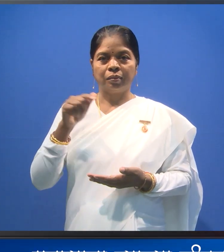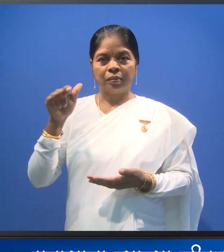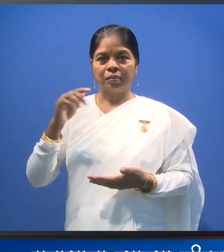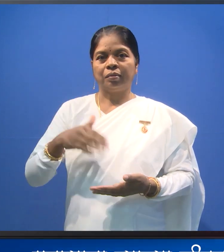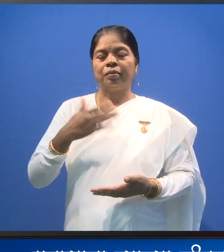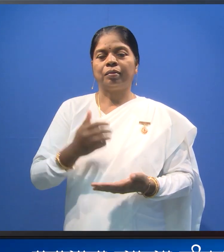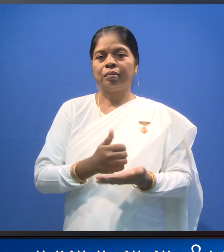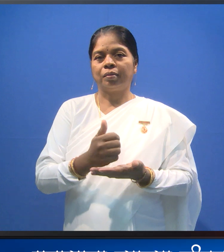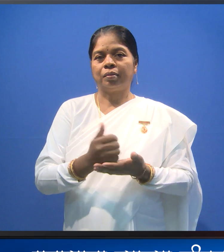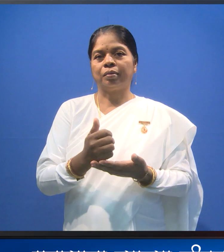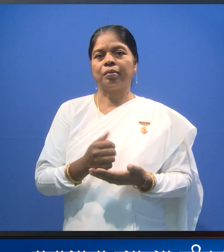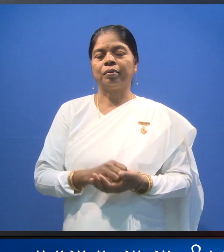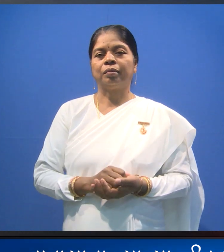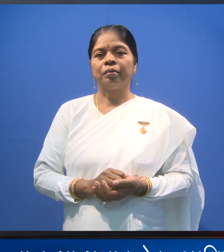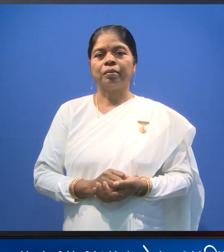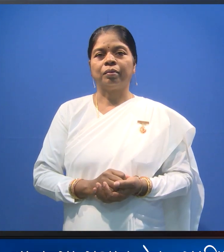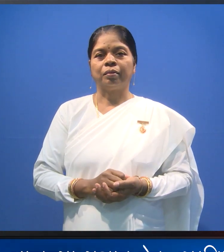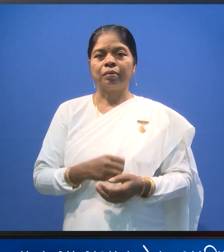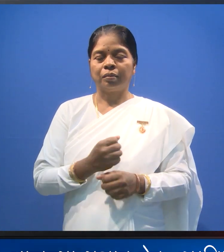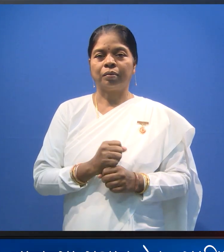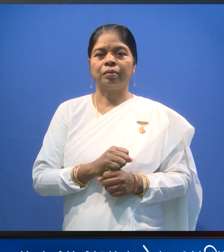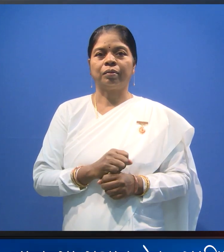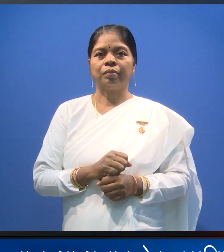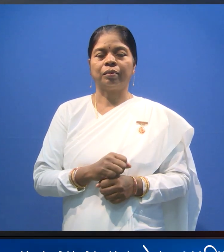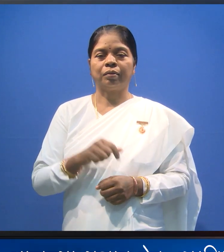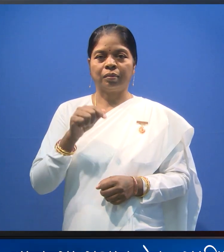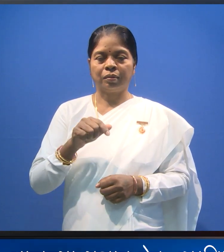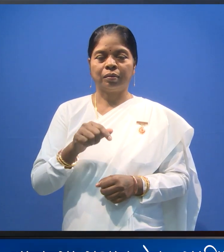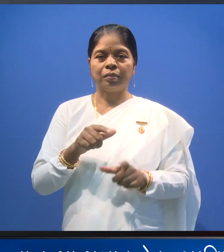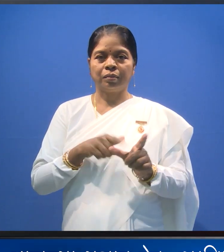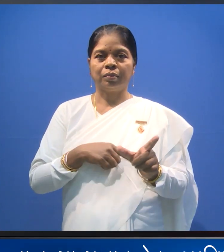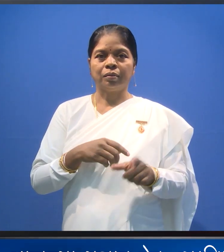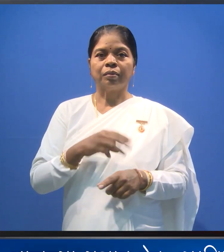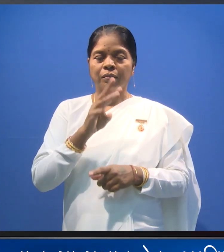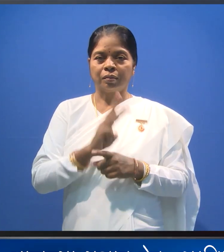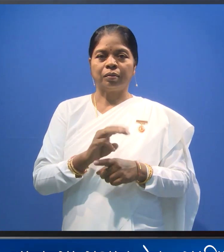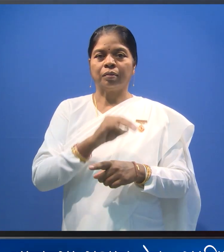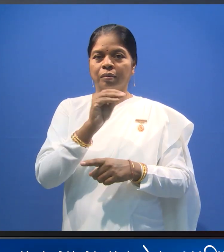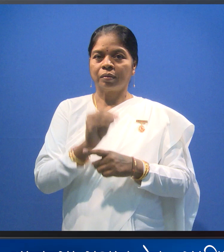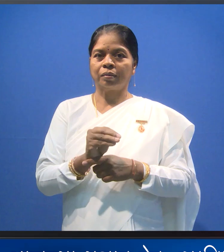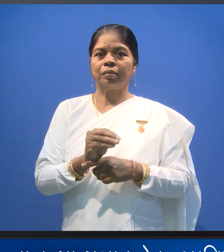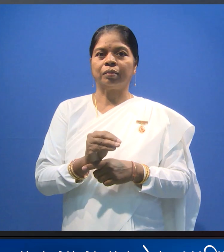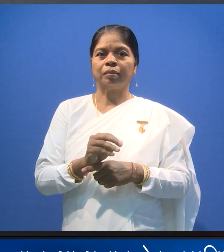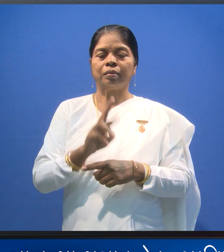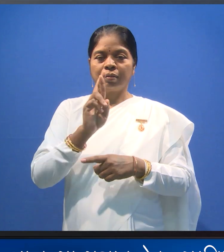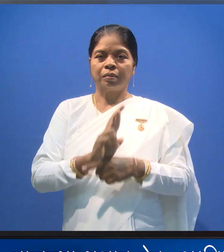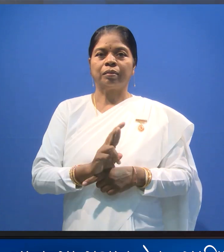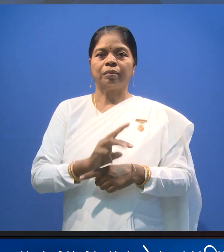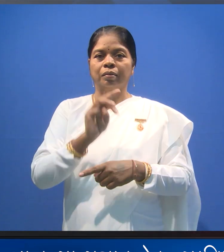जीवनात मार्गदर्शक ठरतात. म्हणूनच आजच्या युगात वेद, उपनिषद,